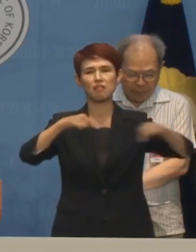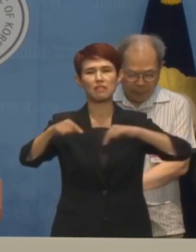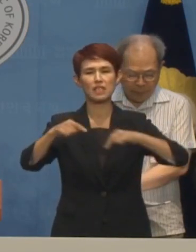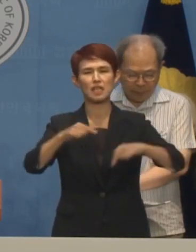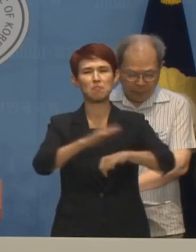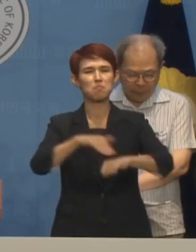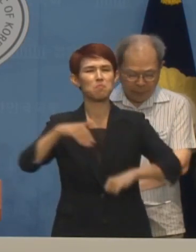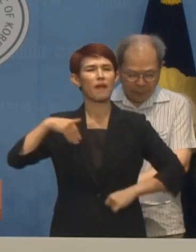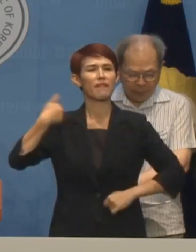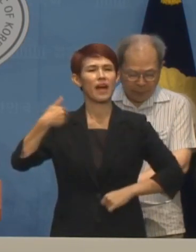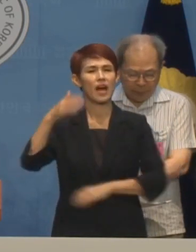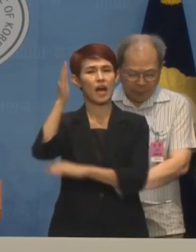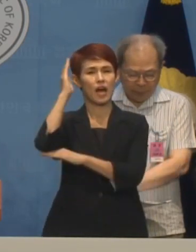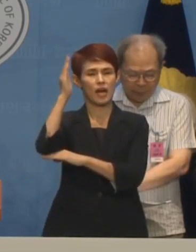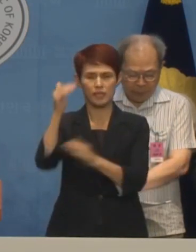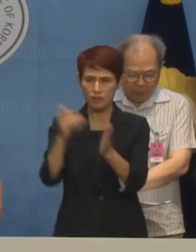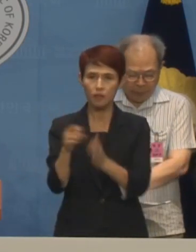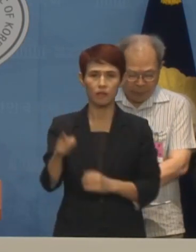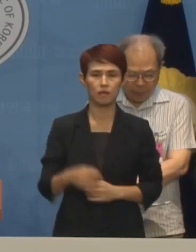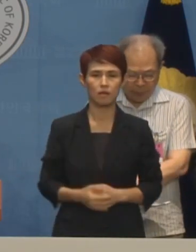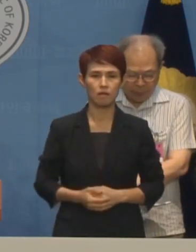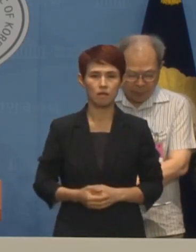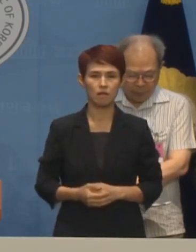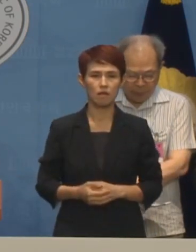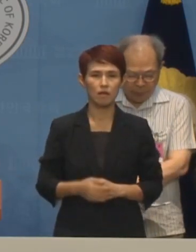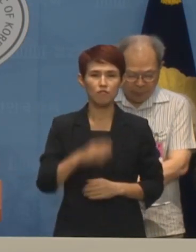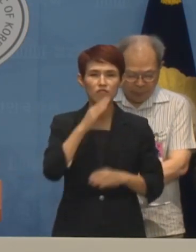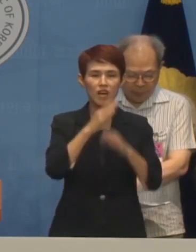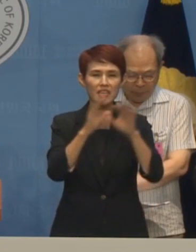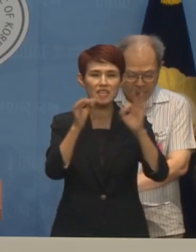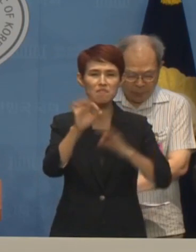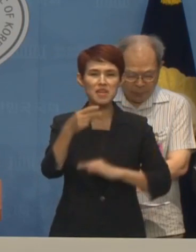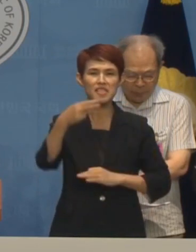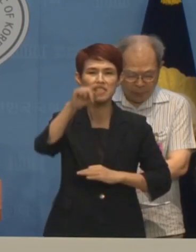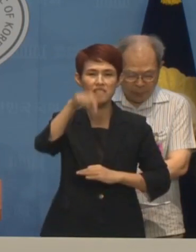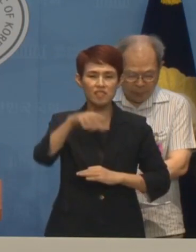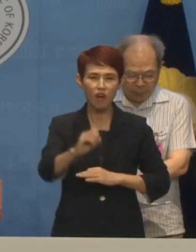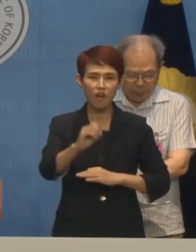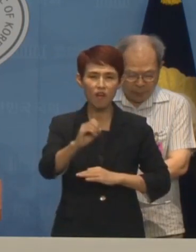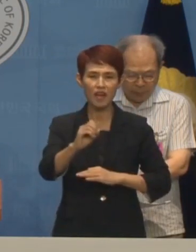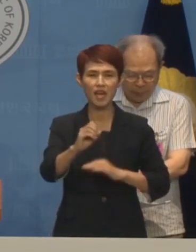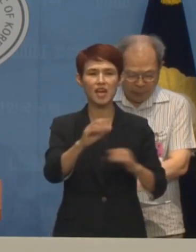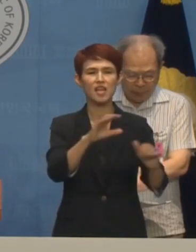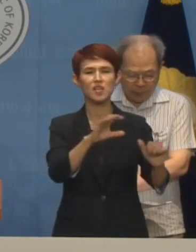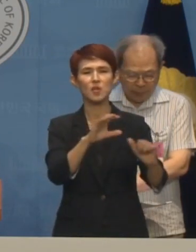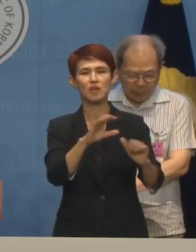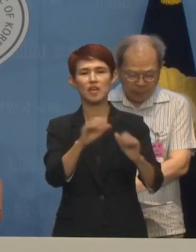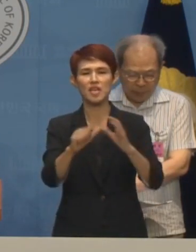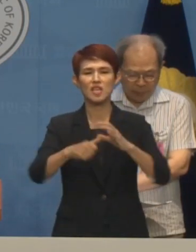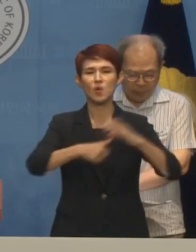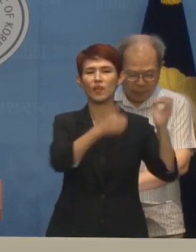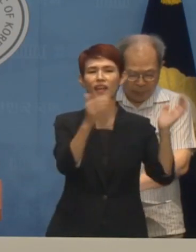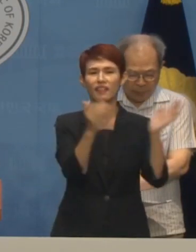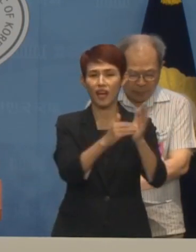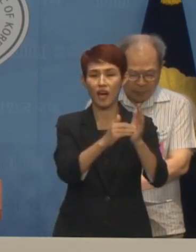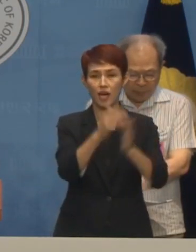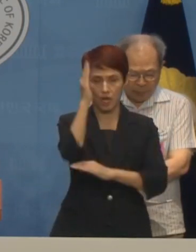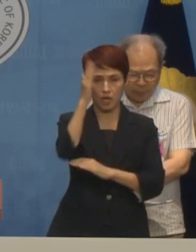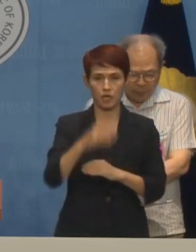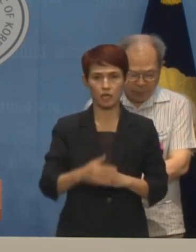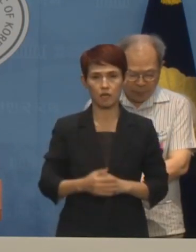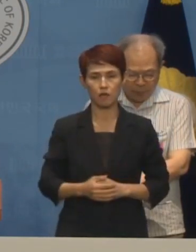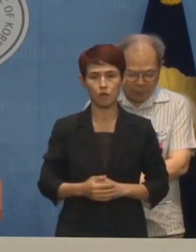파악하지 못했다. 북한의 김일성의 농간에 이용당했다고 폄훼한 반면 권위주의적